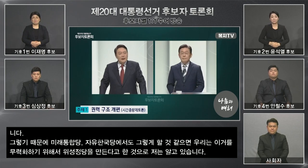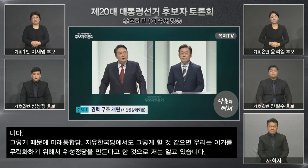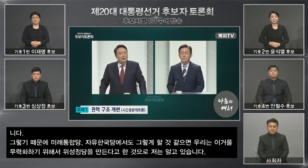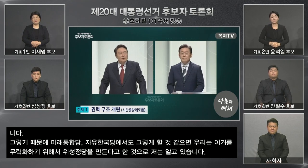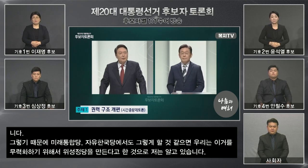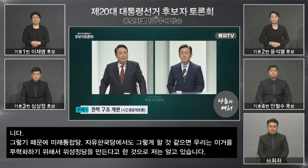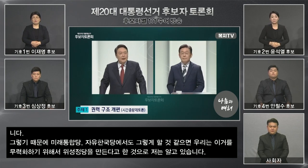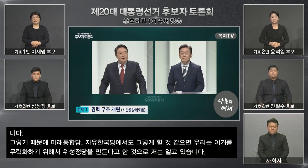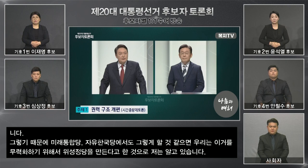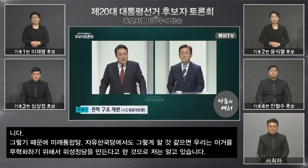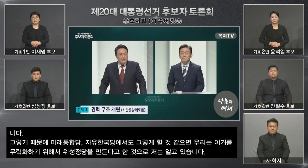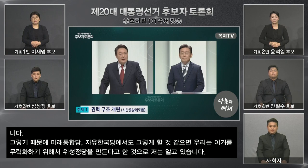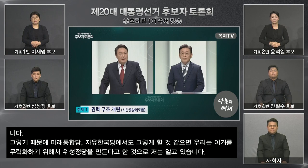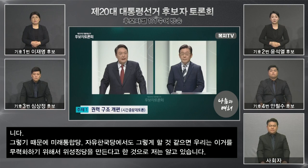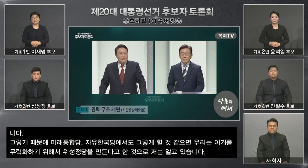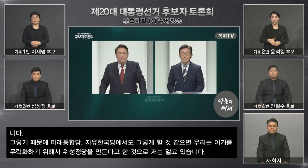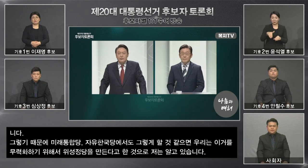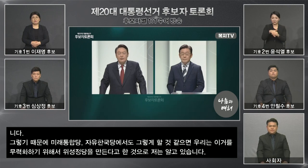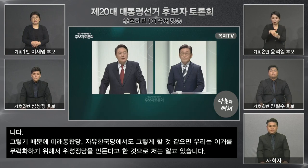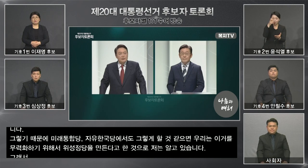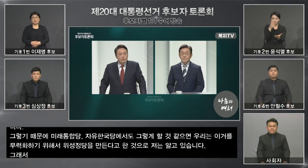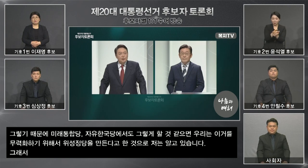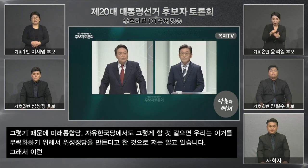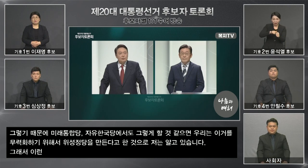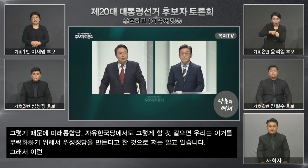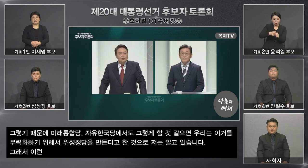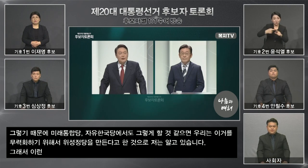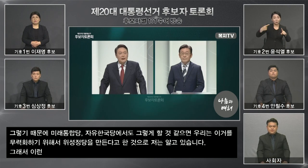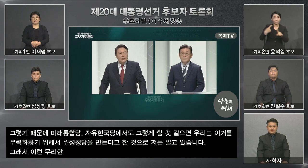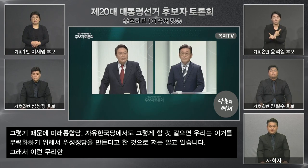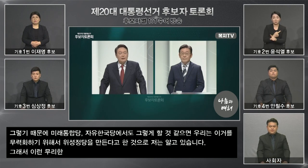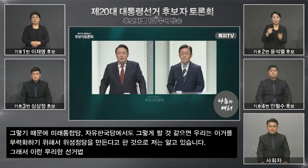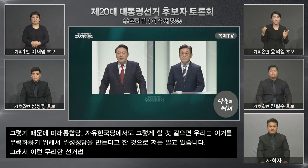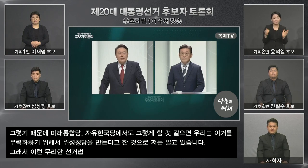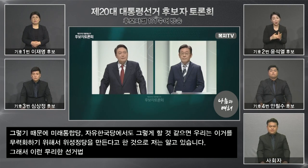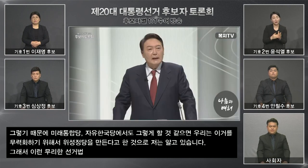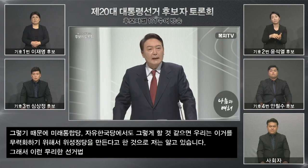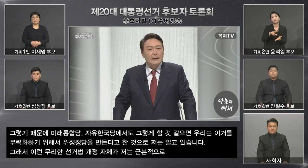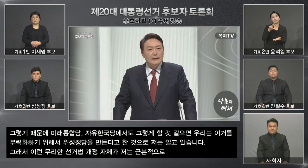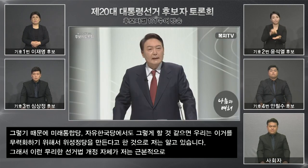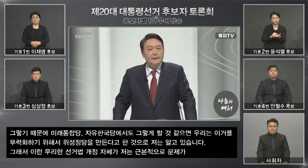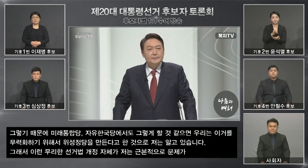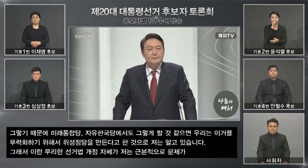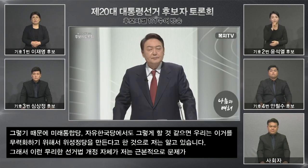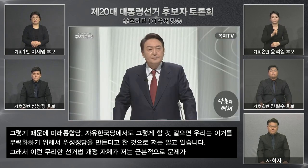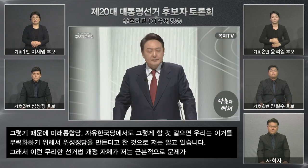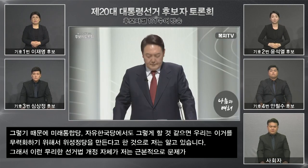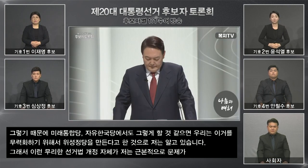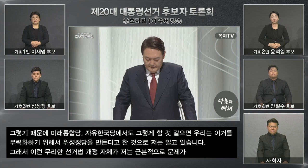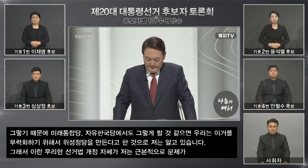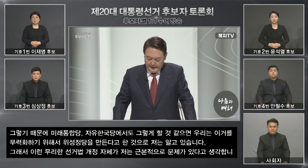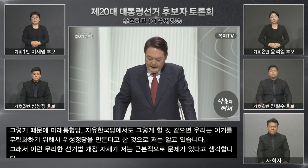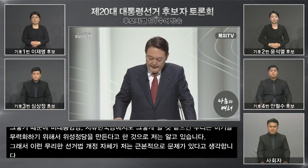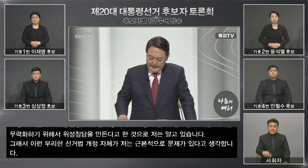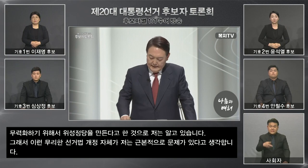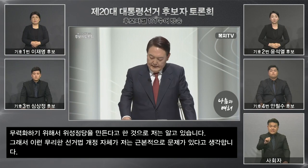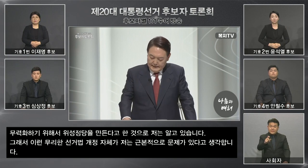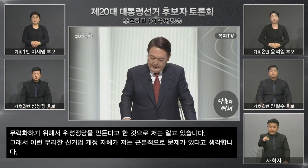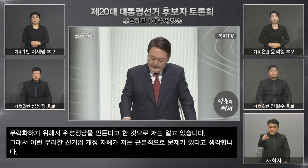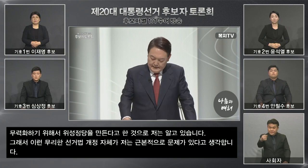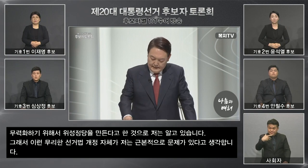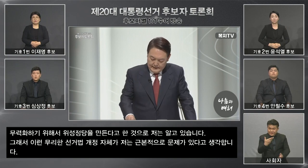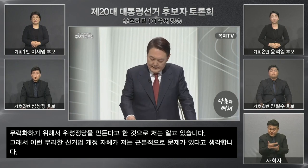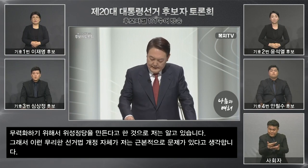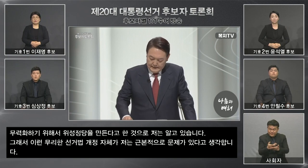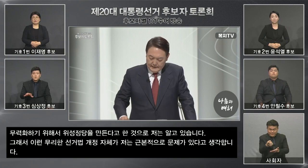무리한 선거법 개정 자체가 저는 근본적으로 문제가 있다고 생각합니다. 심상정 후보 먼저 말씀해 주십시오.